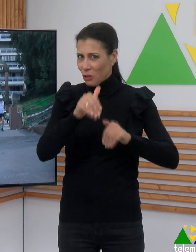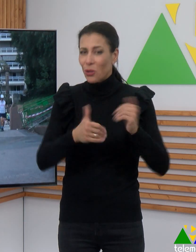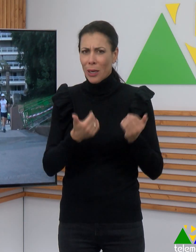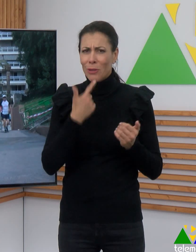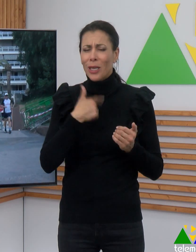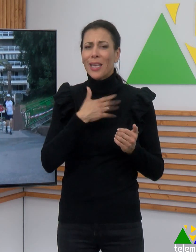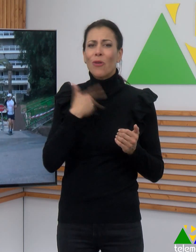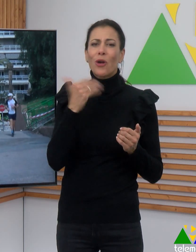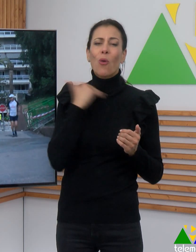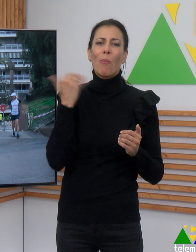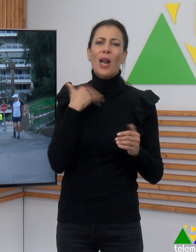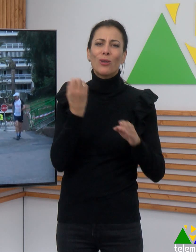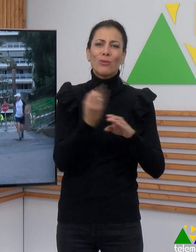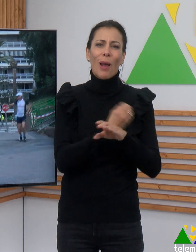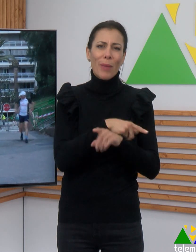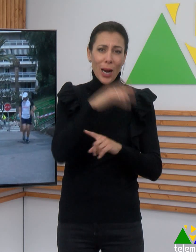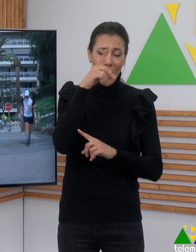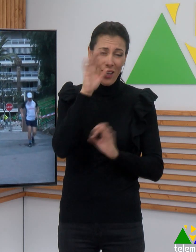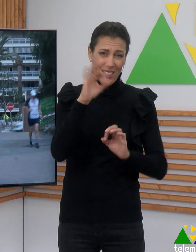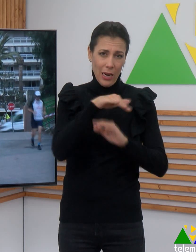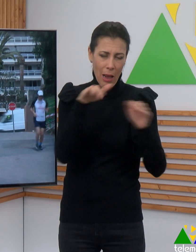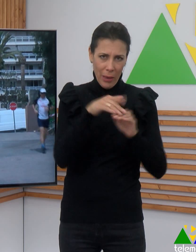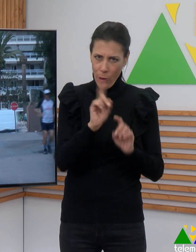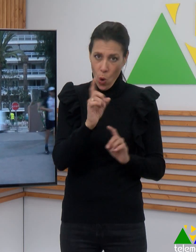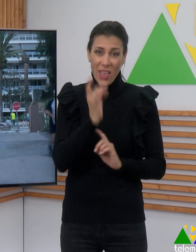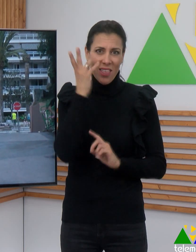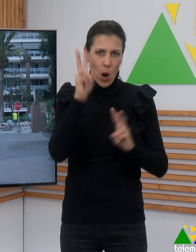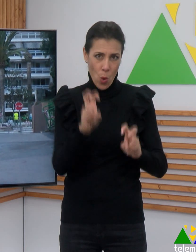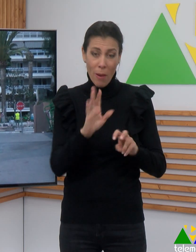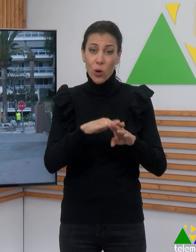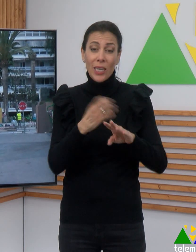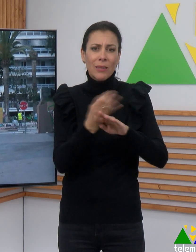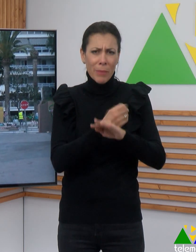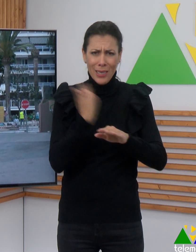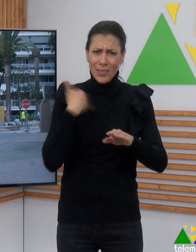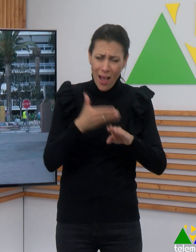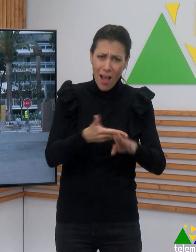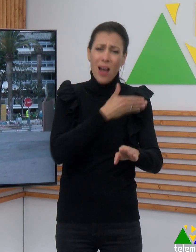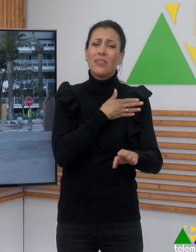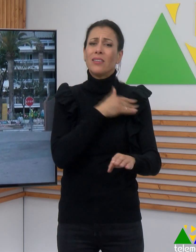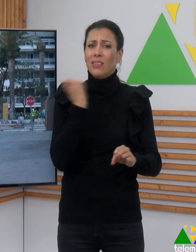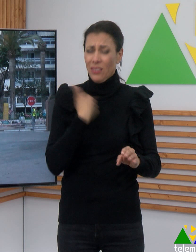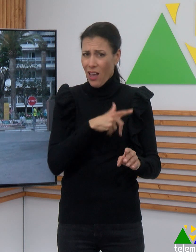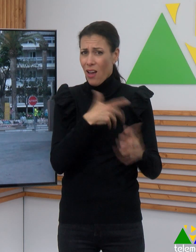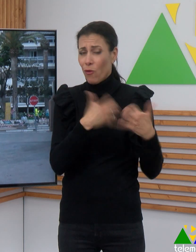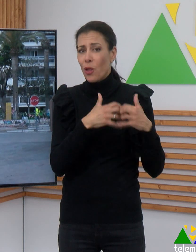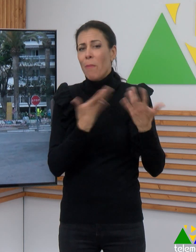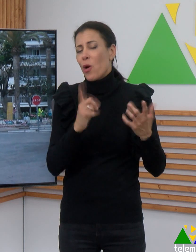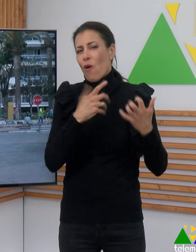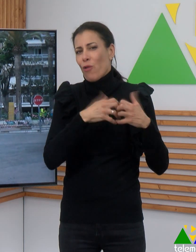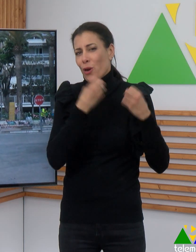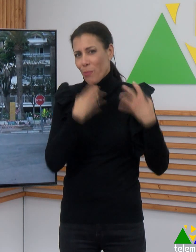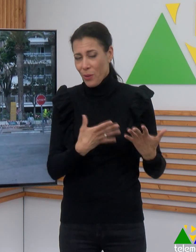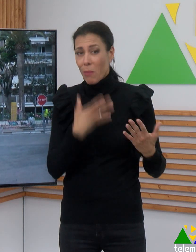a la playa, ¿no? Pero no era una idea nueva. El tranvía ya había existido, ¿no? Que es muy curioso, ¿no? Y no había funcionado. Por desgracia, aquella